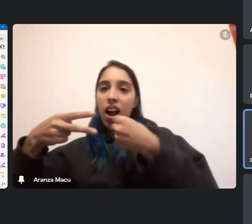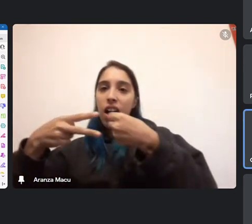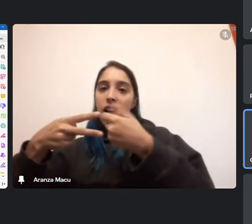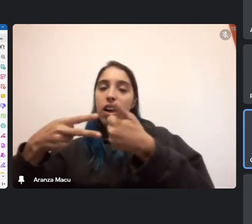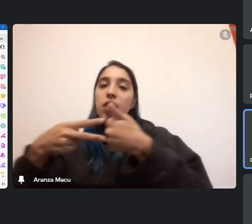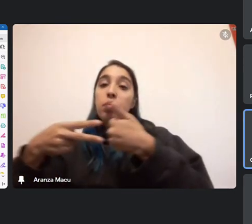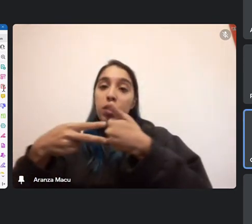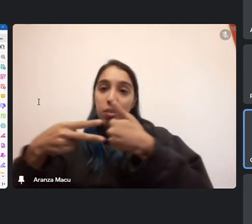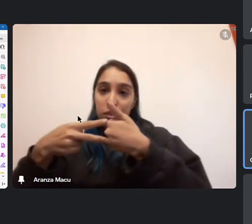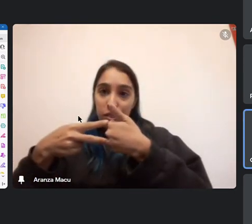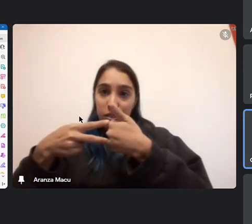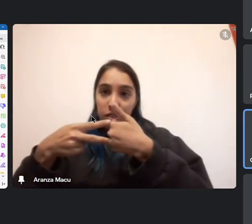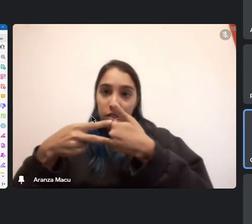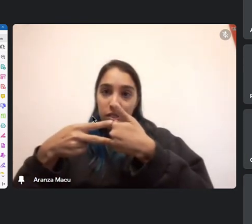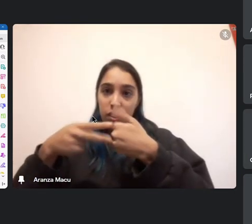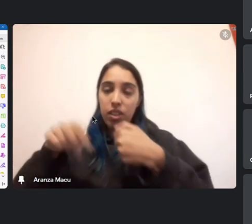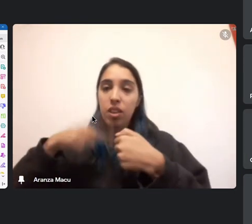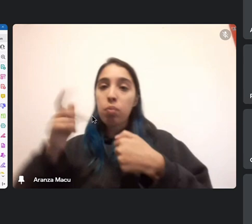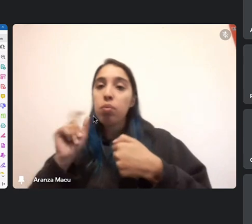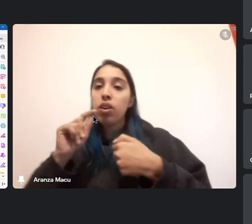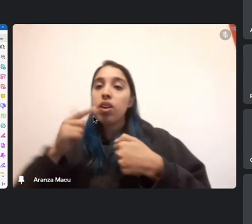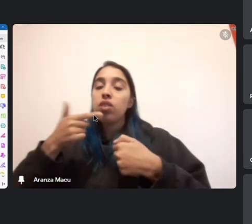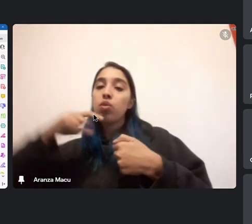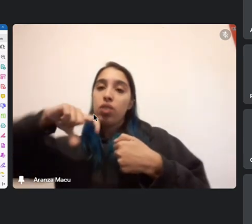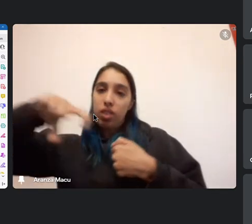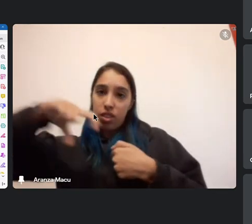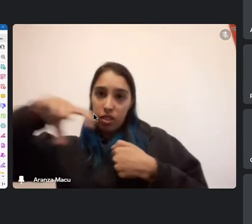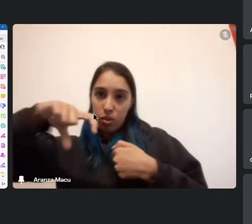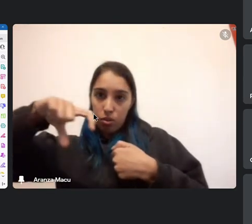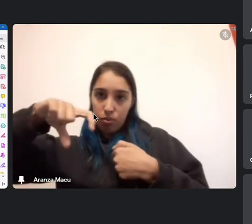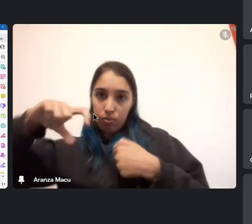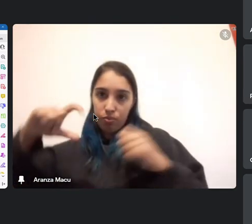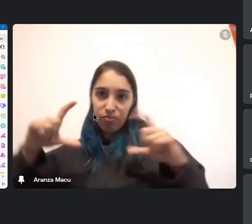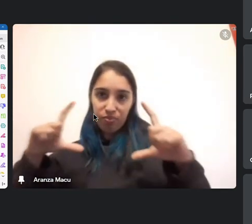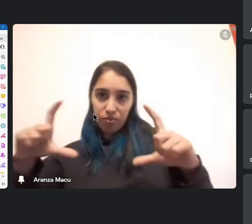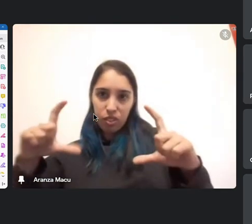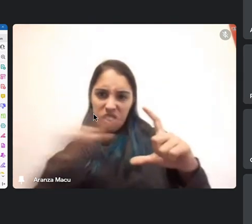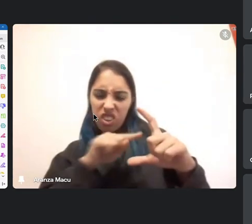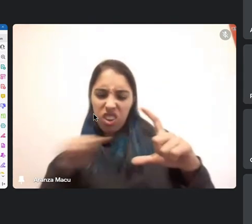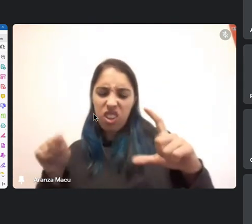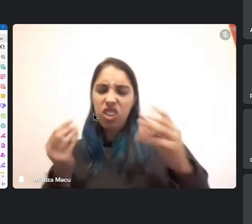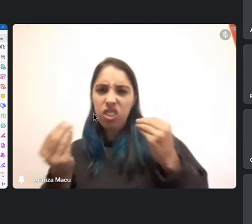¿Sí? Entonces, ¿qué es lo que tenemos?